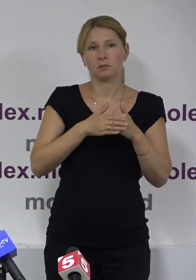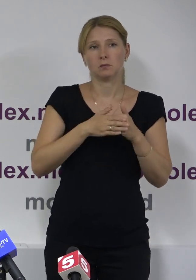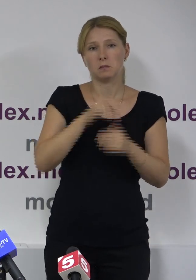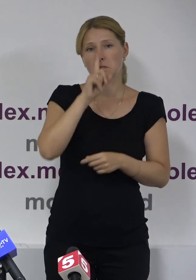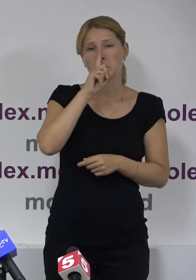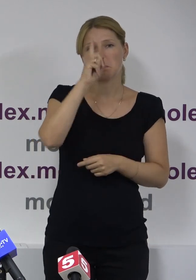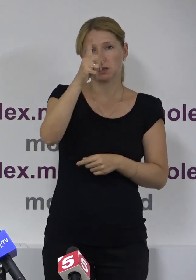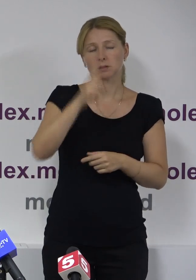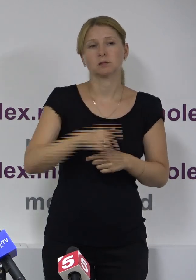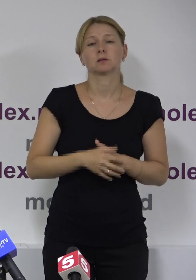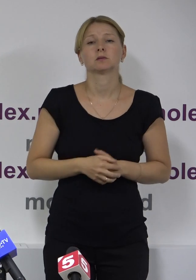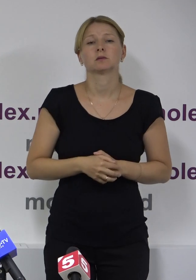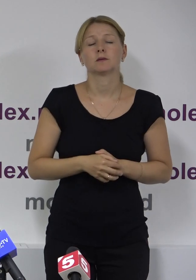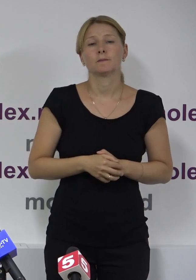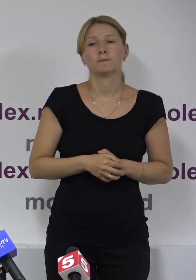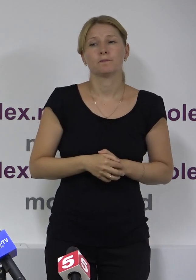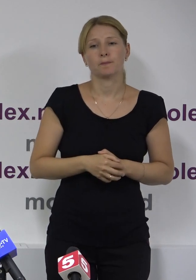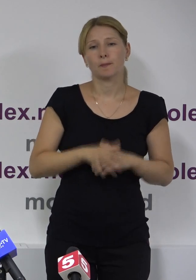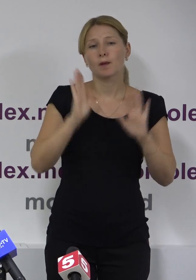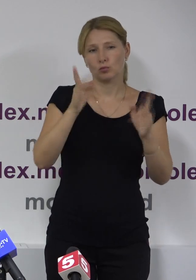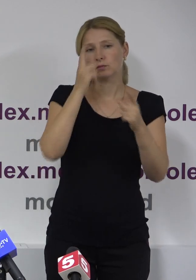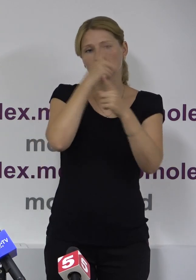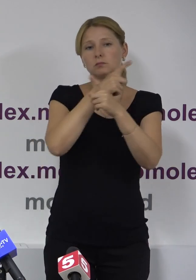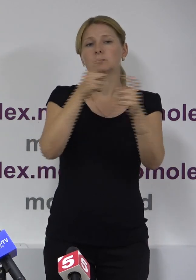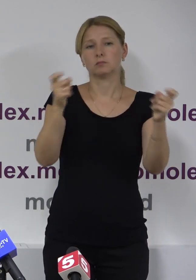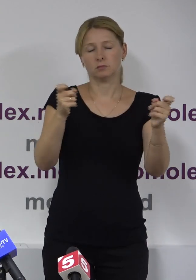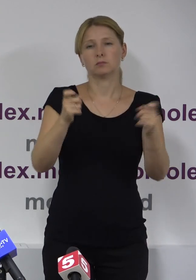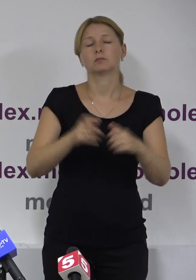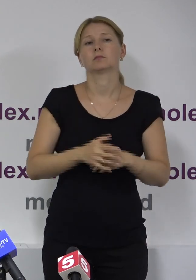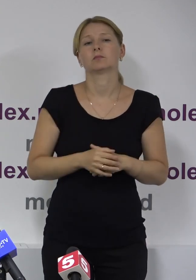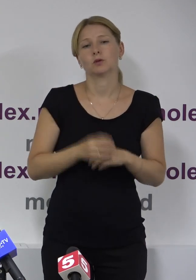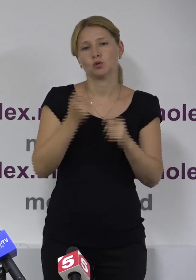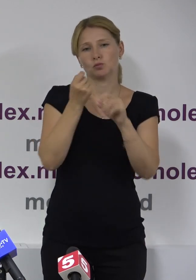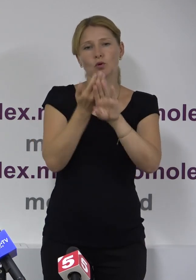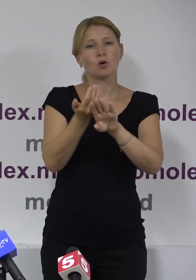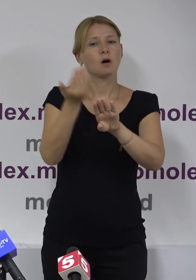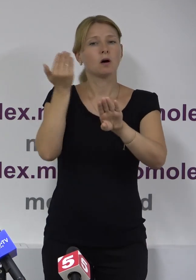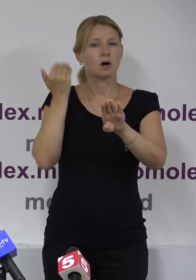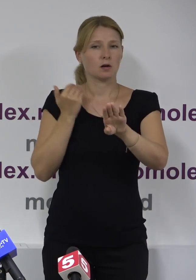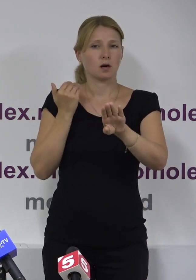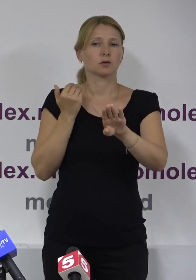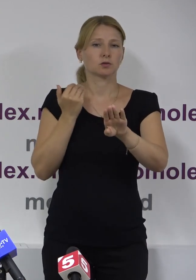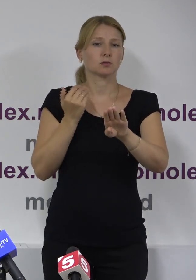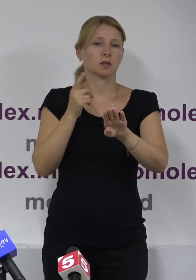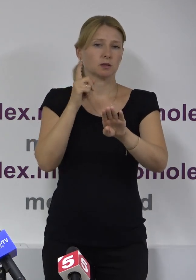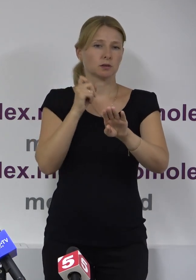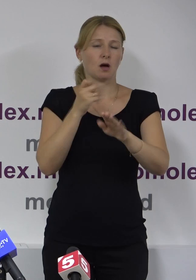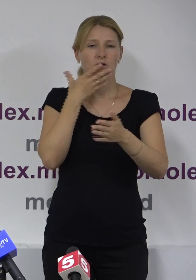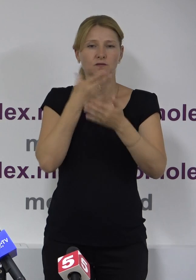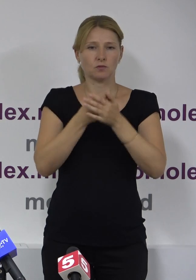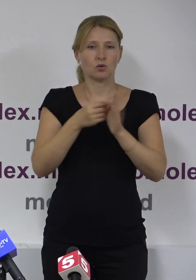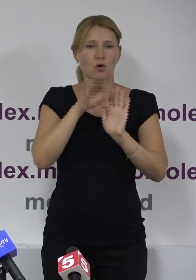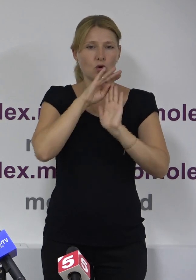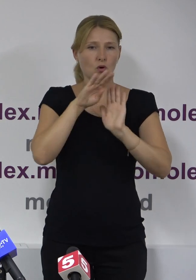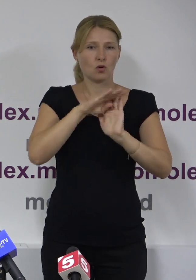zile. Veți fi anunțați suplimentar, iarăși cu câteva zile în avans despre acest lucru.